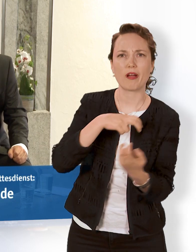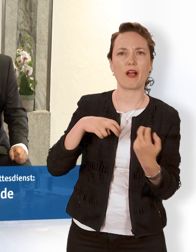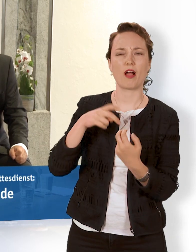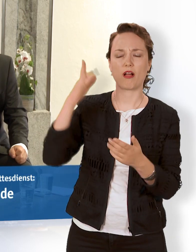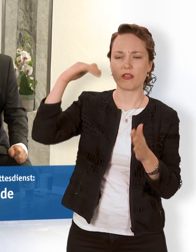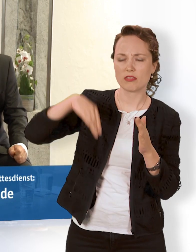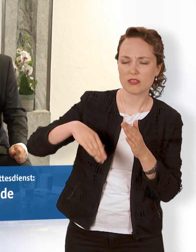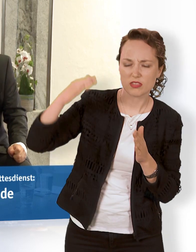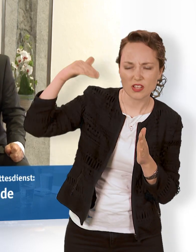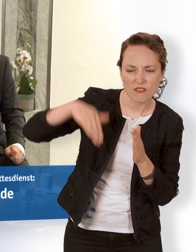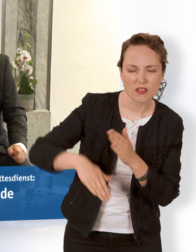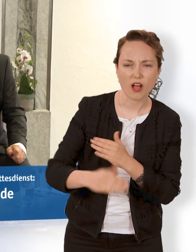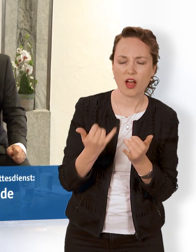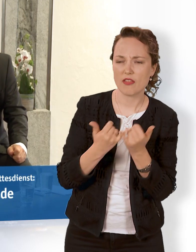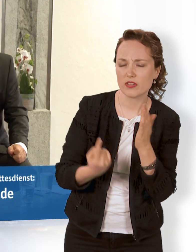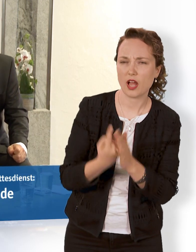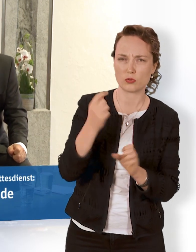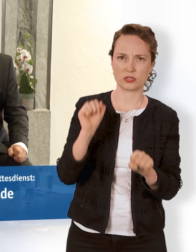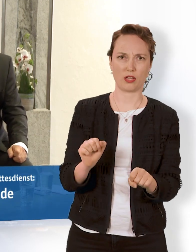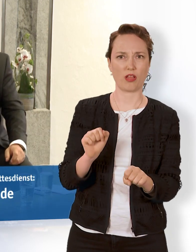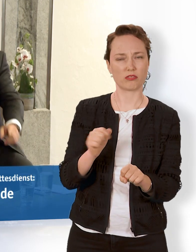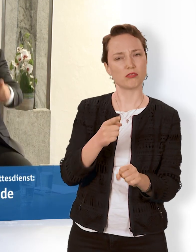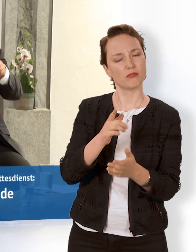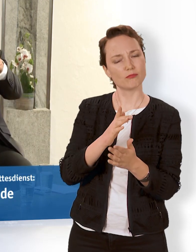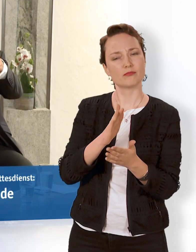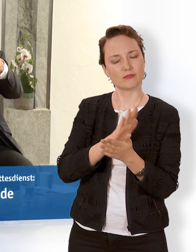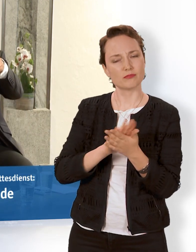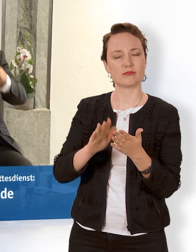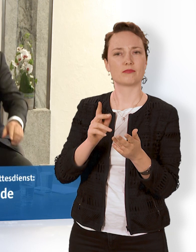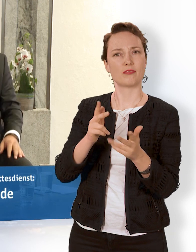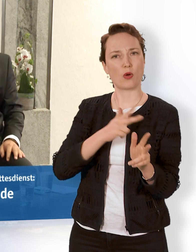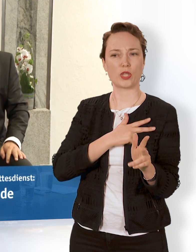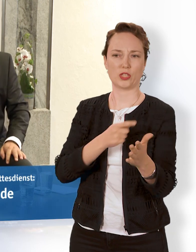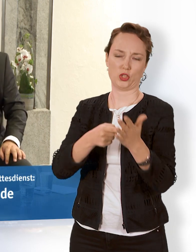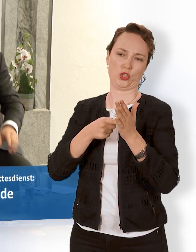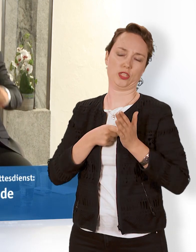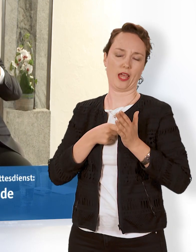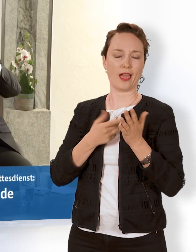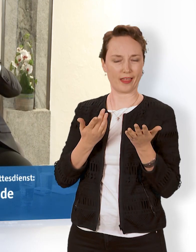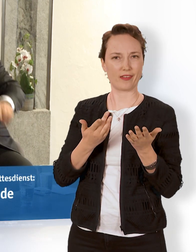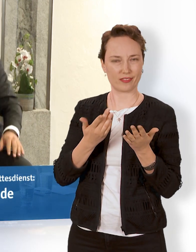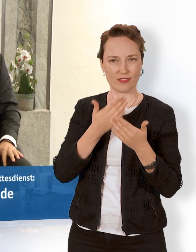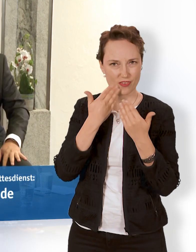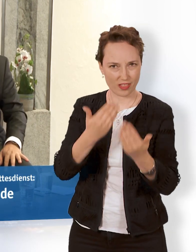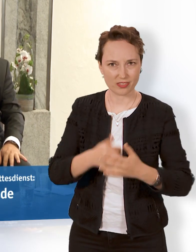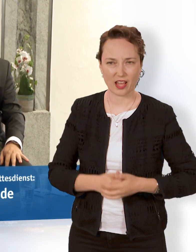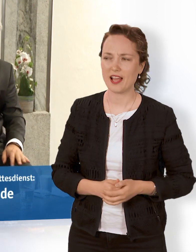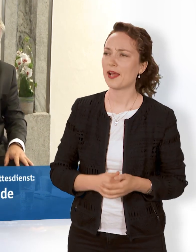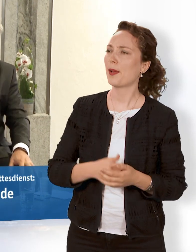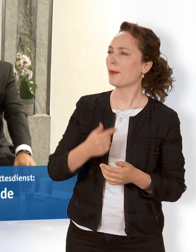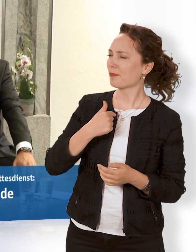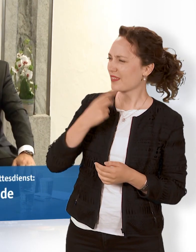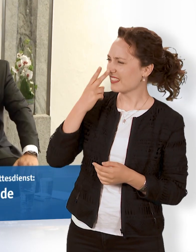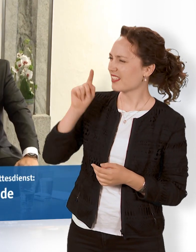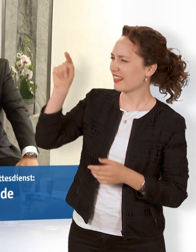ganz authentisch rüber als Experte. Danke. Michael Sternkopf, ich sehe gerade in der hinteren Ecke von unserer Kapelle liegt ein Fußball. Ich frage mal meinen Kameramann, könnt ihr mir